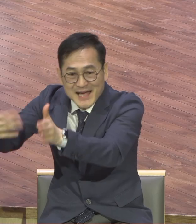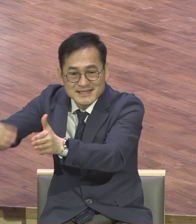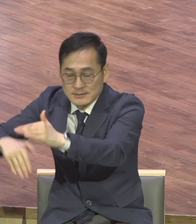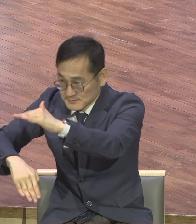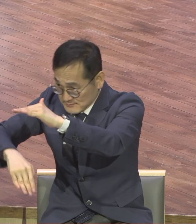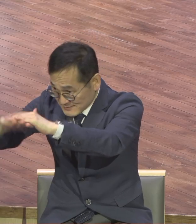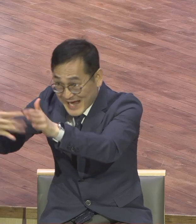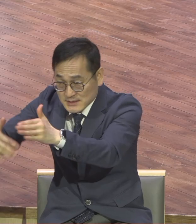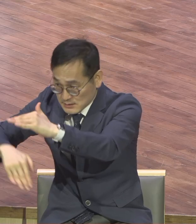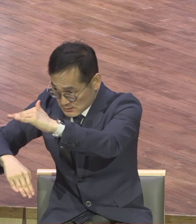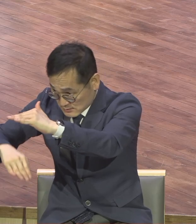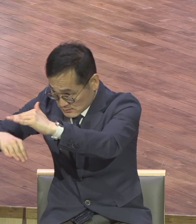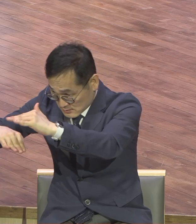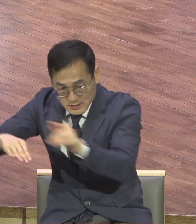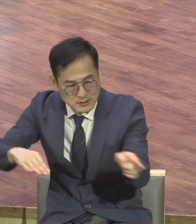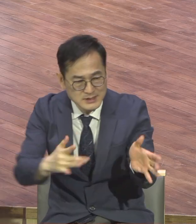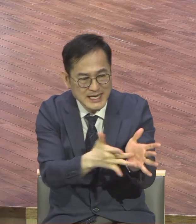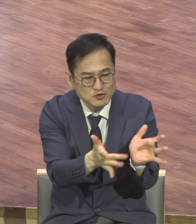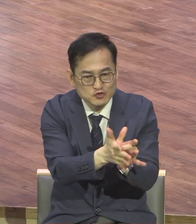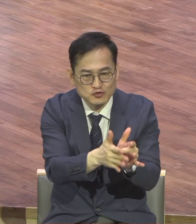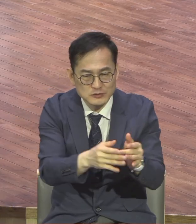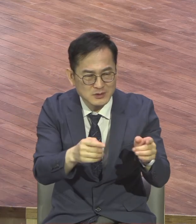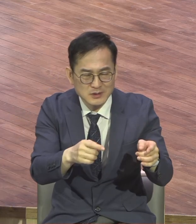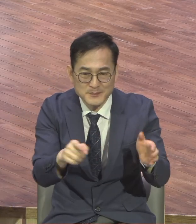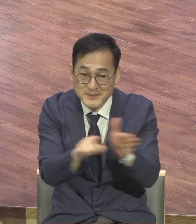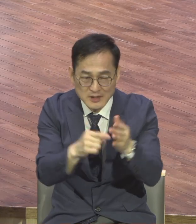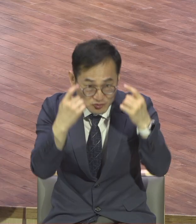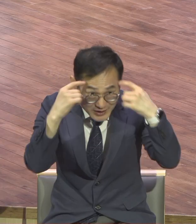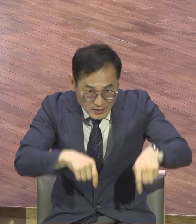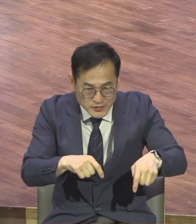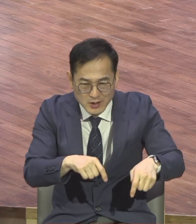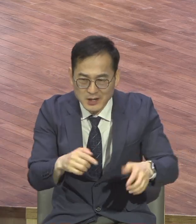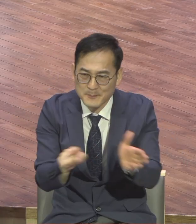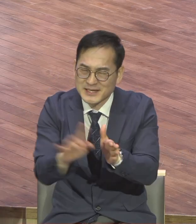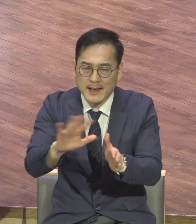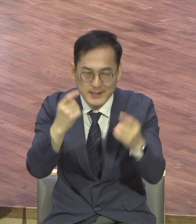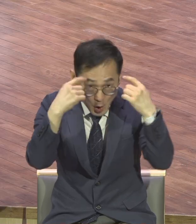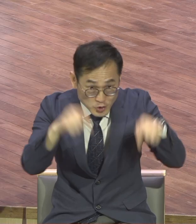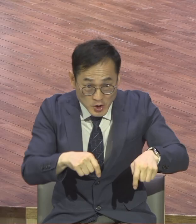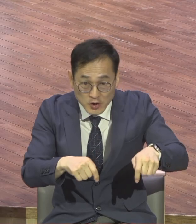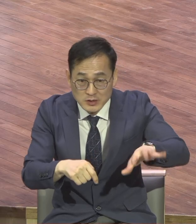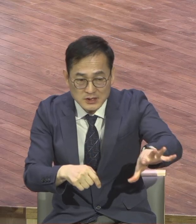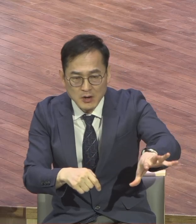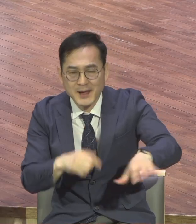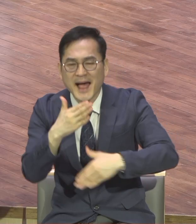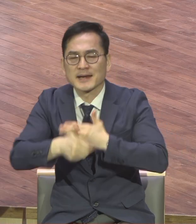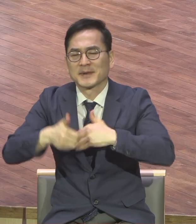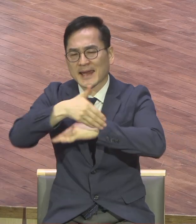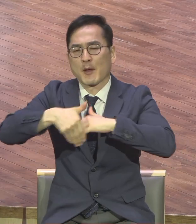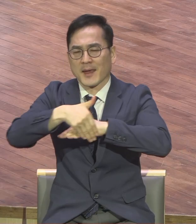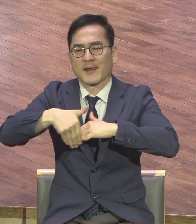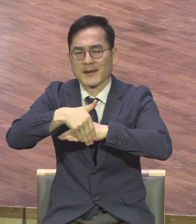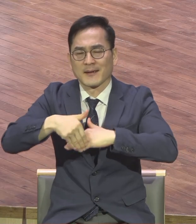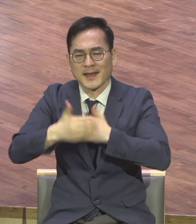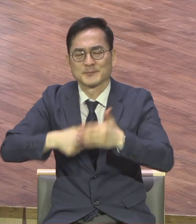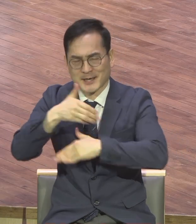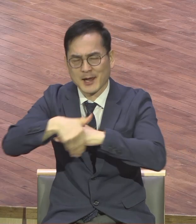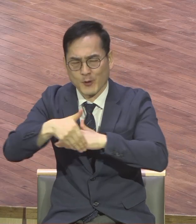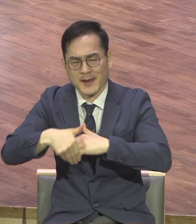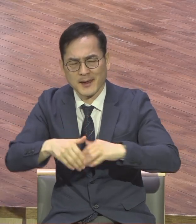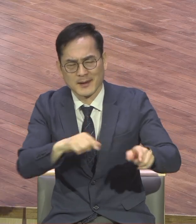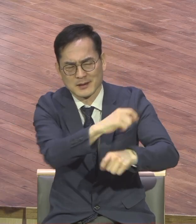수가 들어오기까지 이스라엘에 들어는 우둔하게 되었다. 이것이 하나님의 신비라고 말하고 있어요. 하나님의 신비다.